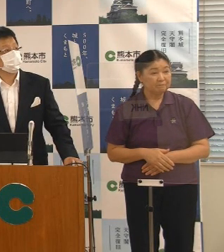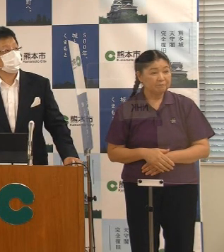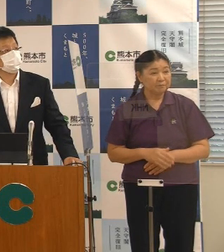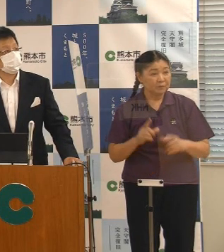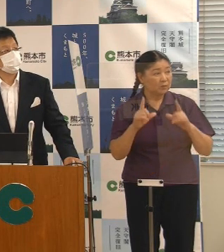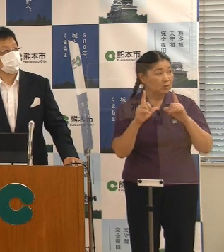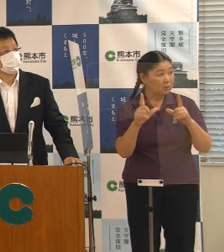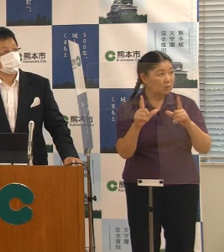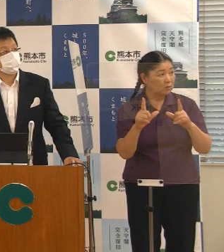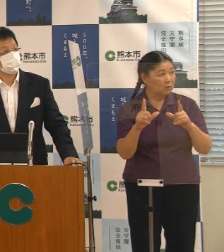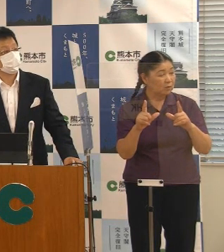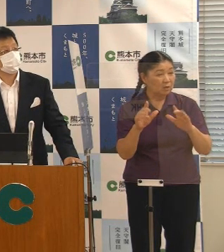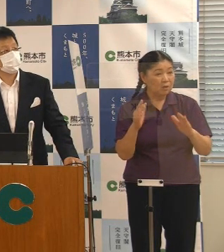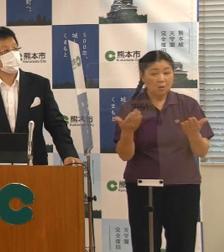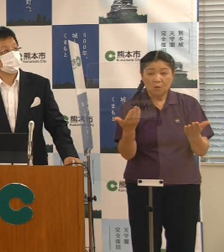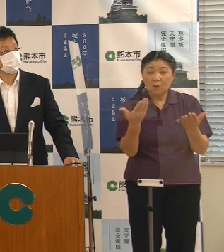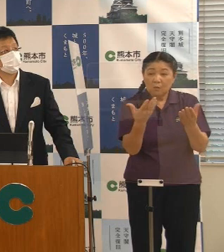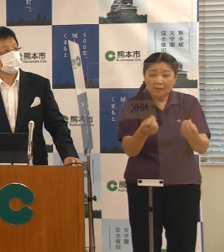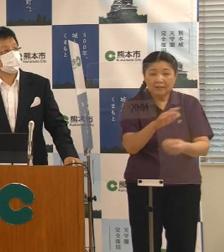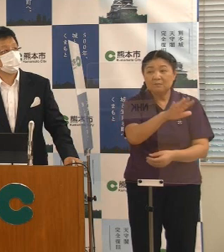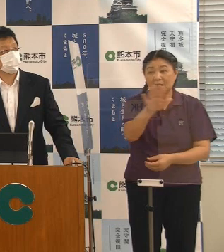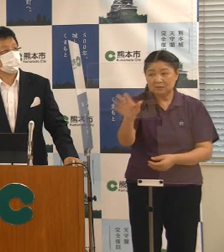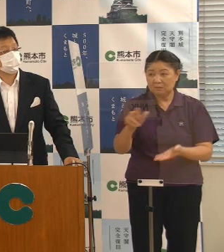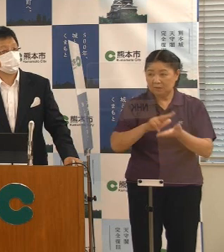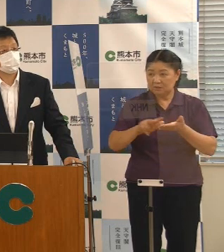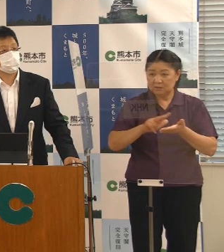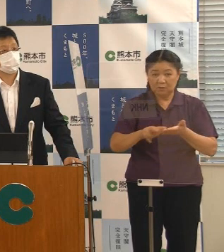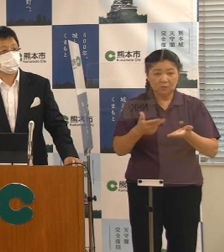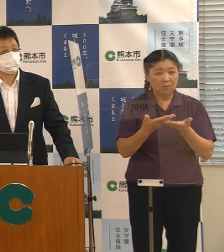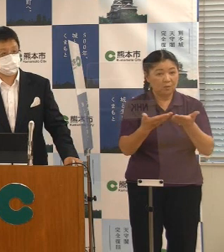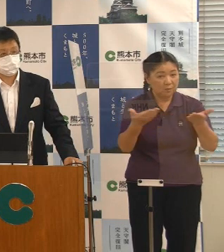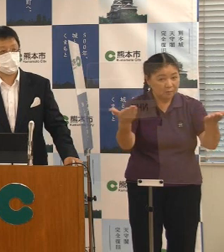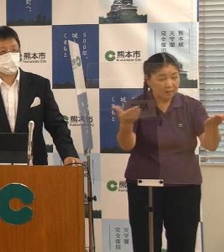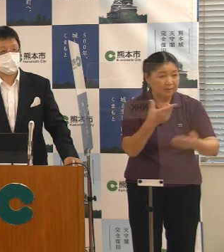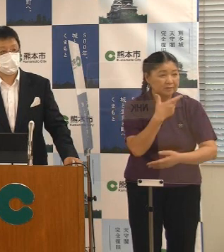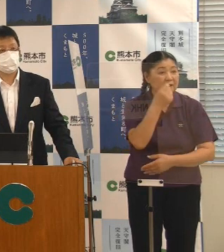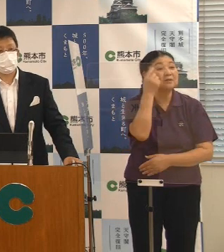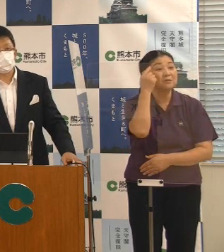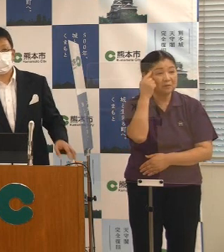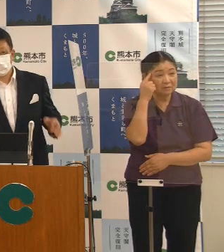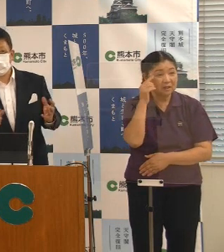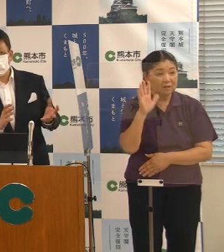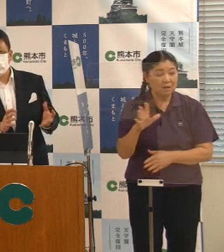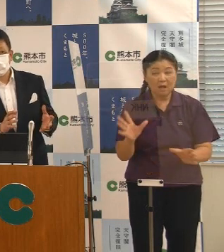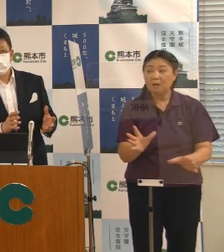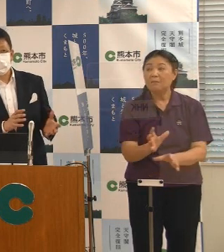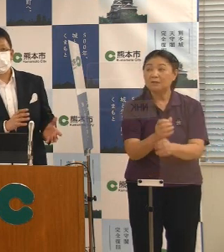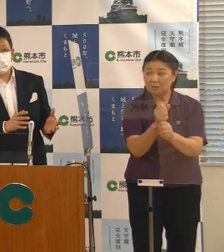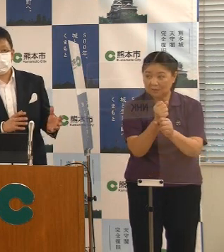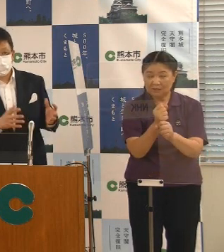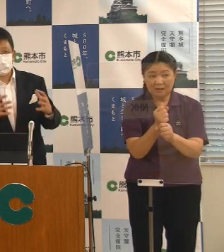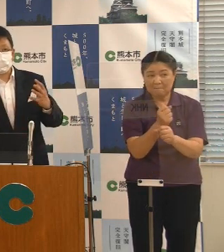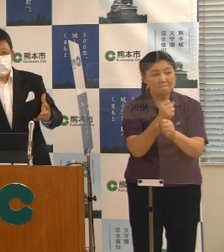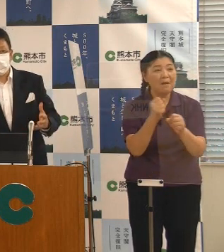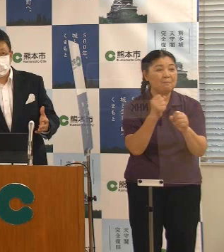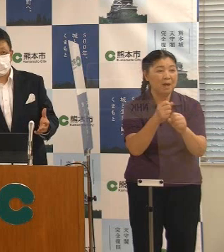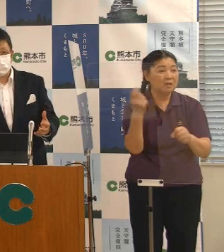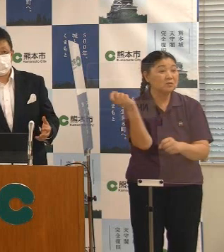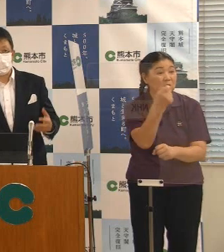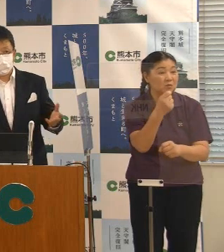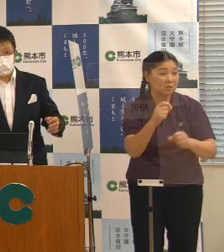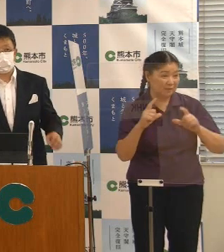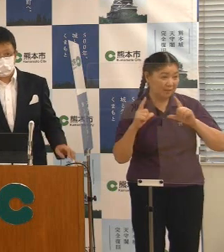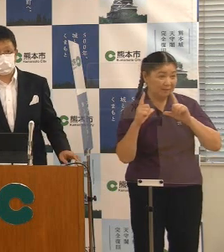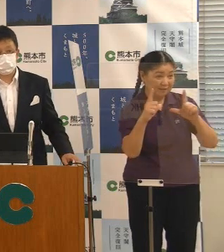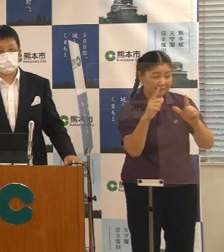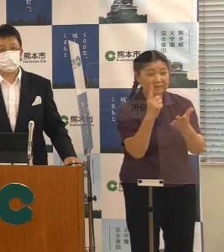報告をさせて、 これが終わりましたから皆様には資料を配布させていただきたいと思います。 今ちょっとまとめて間に合わなかったので速報で今私